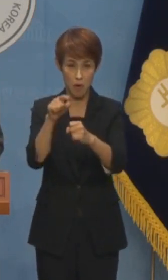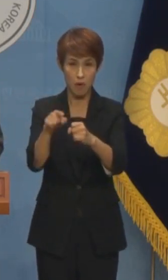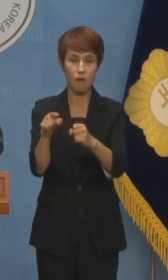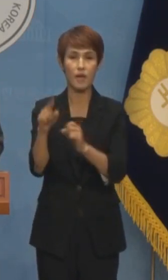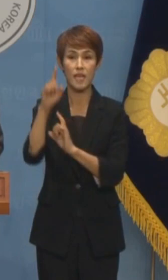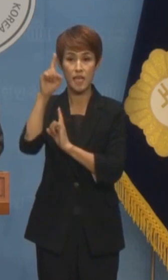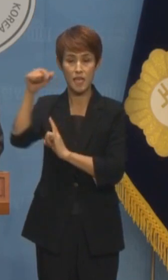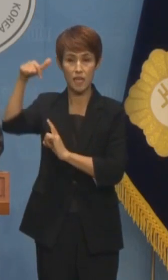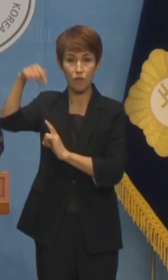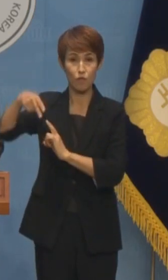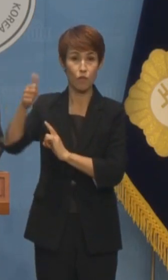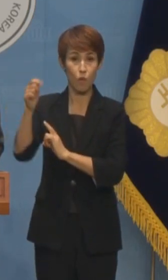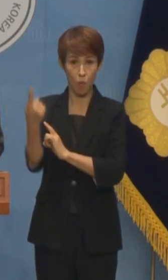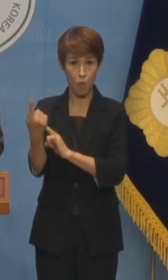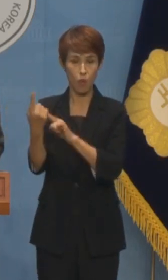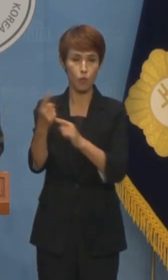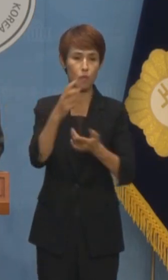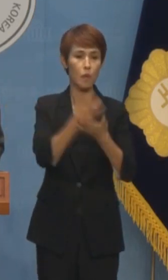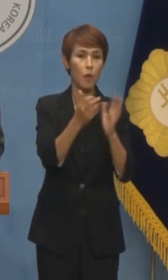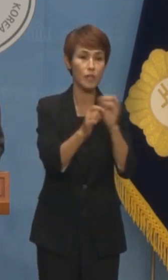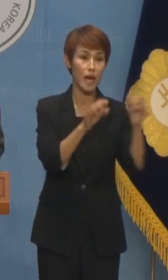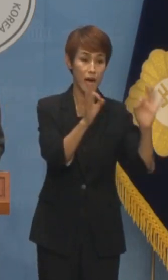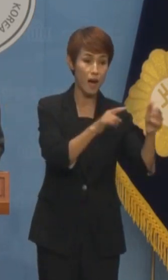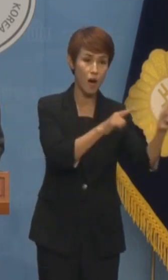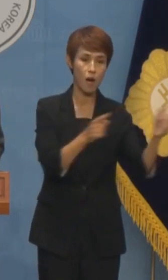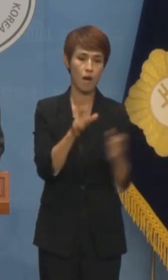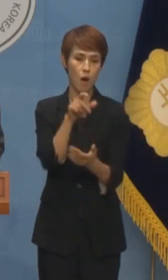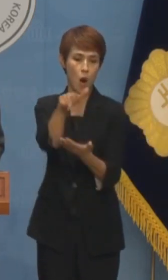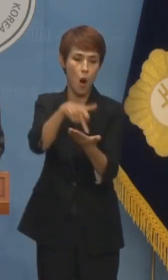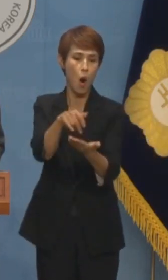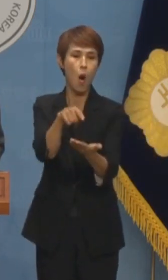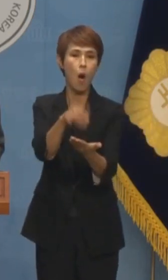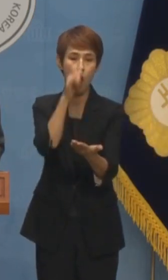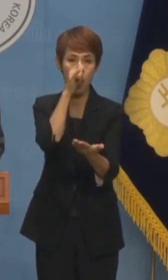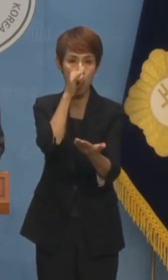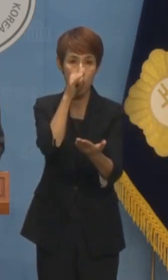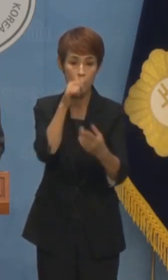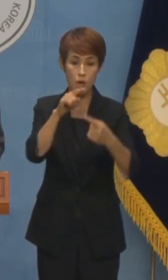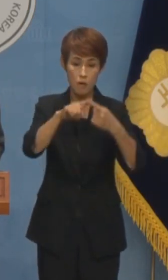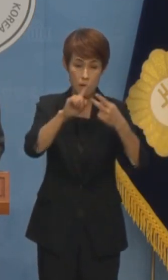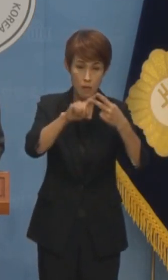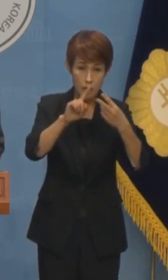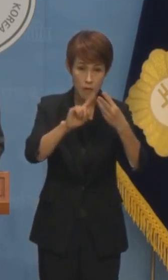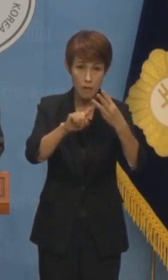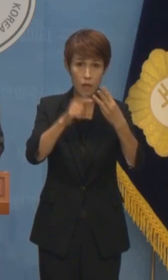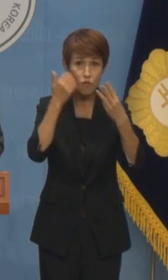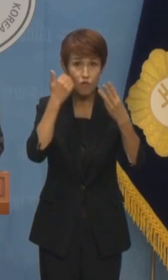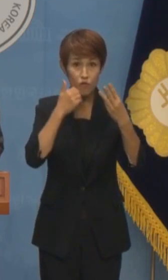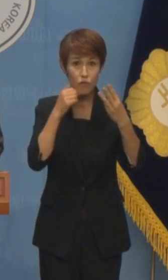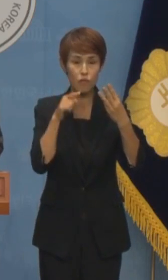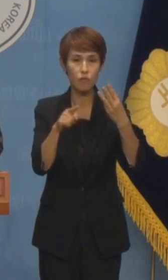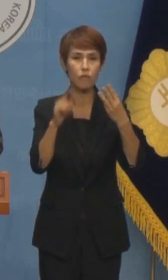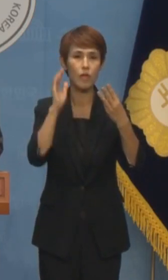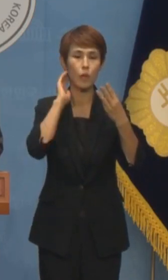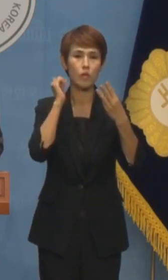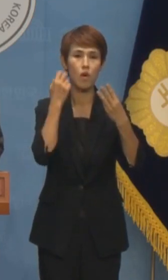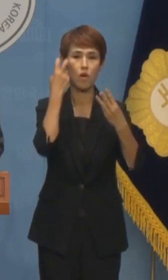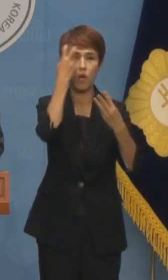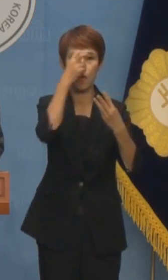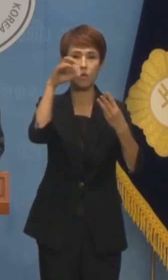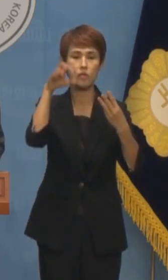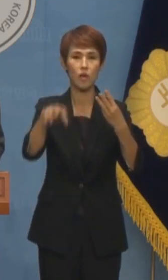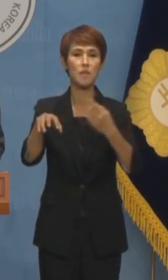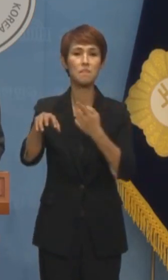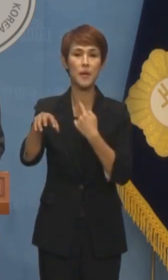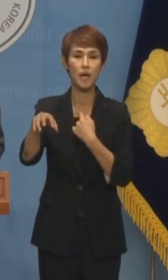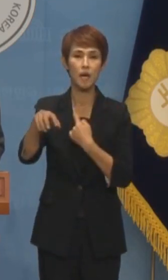있었습니다. 그리고 여기에는 중요한 사람이 한 명 더 있습니다. 바로 전직 대통령 경호처